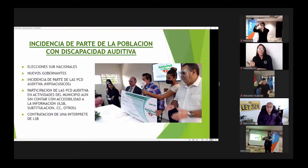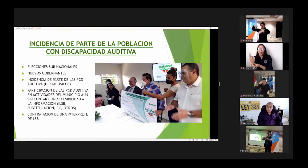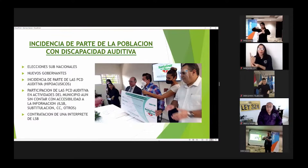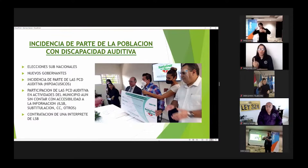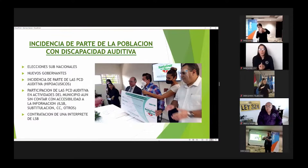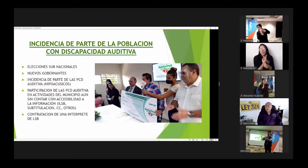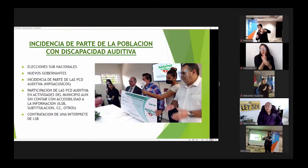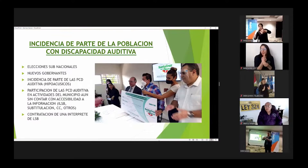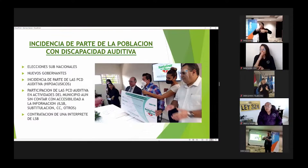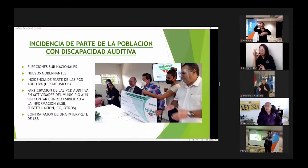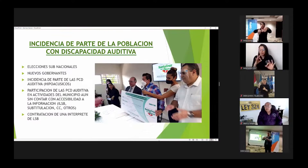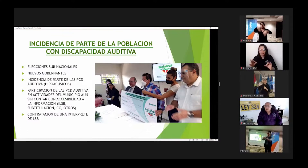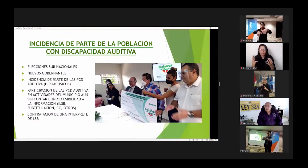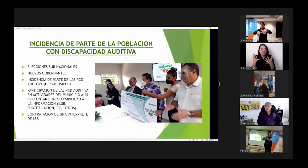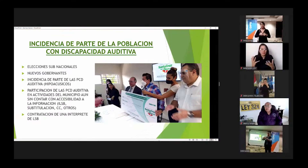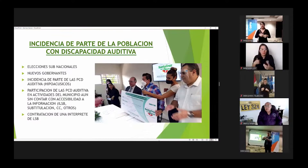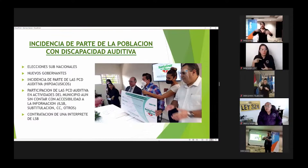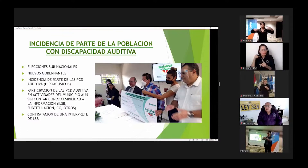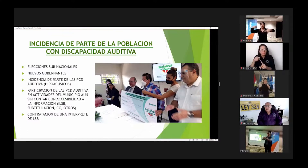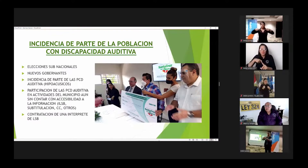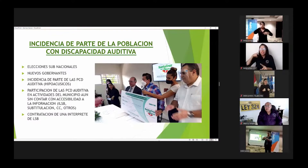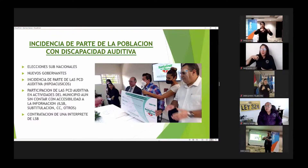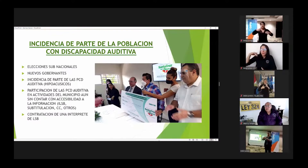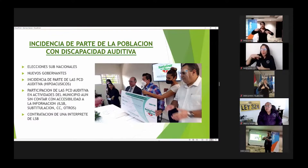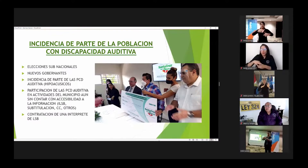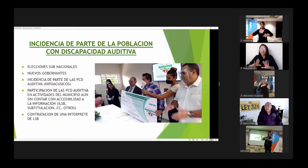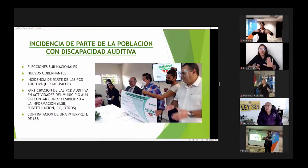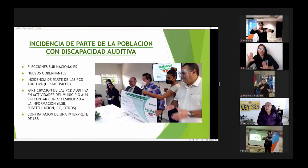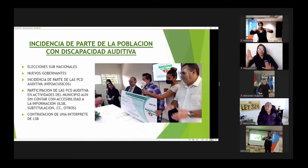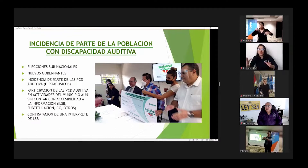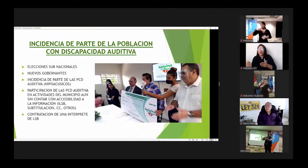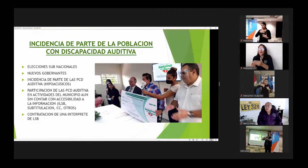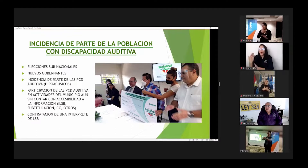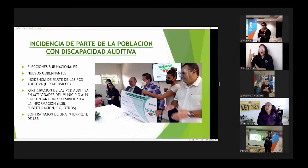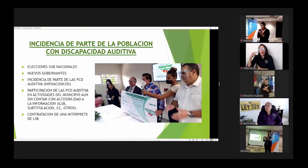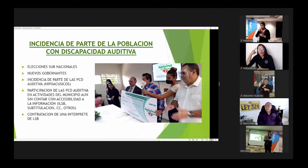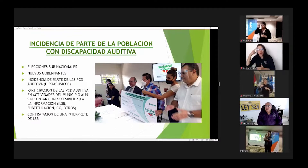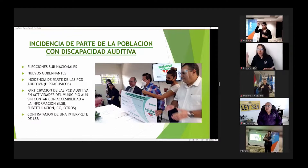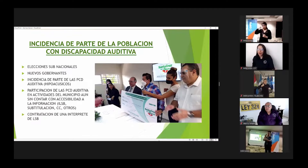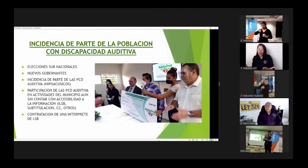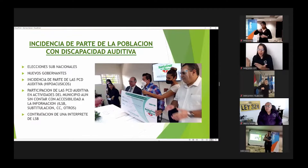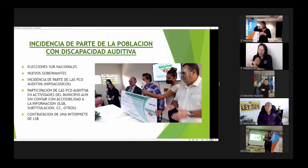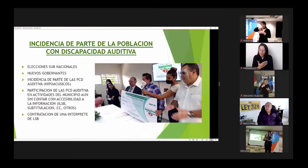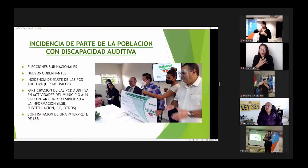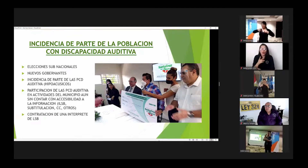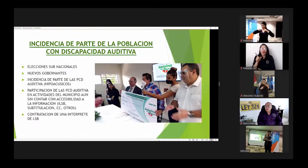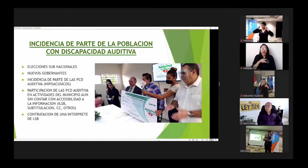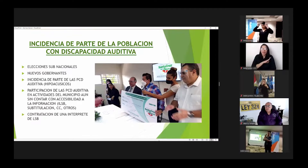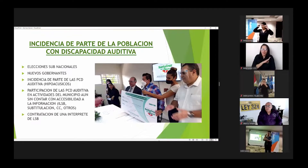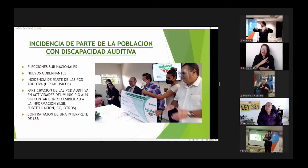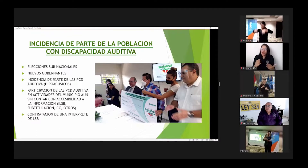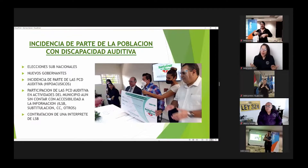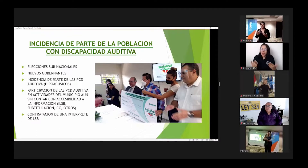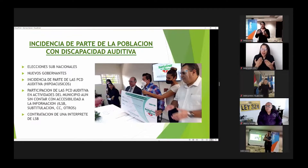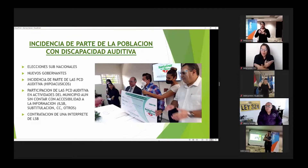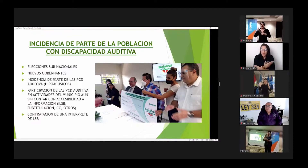en preparación para poder postularse a la candidatura de nuevos gobernantes, tanto de la gobernación como en la de la alcaldía, a